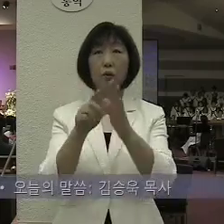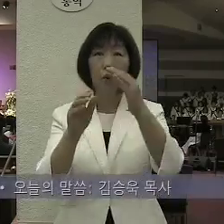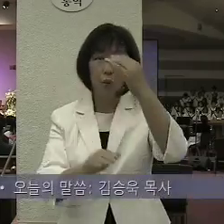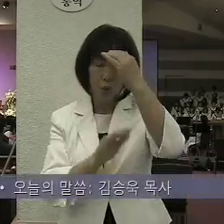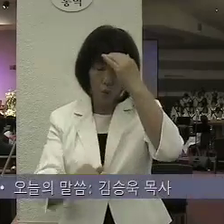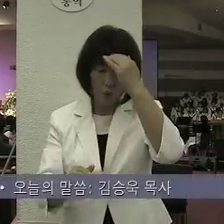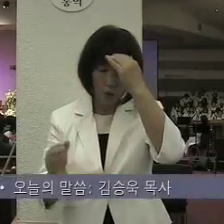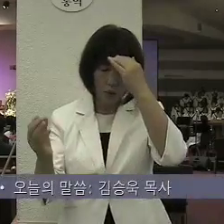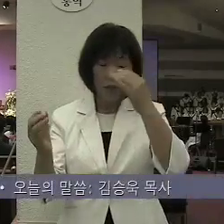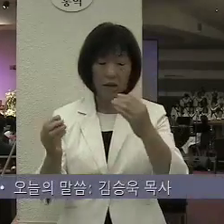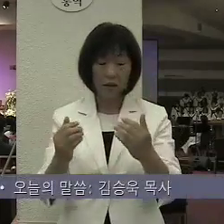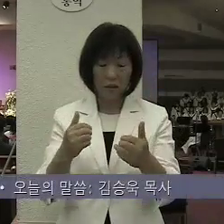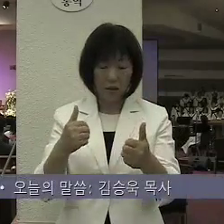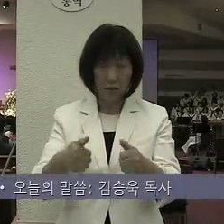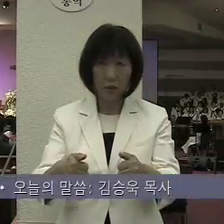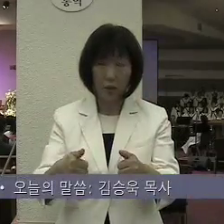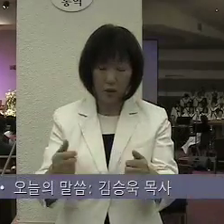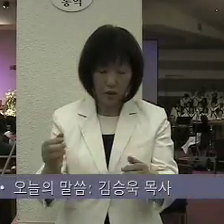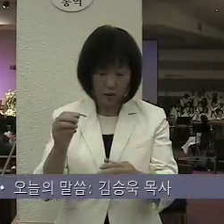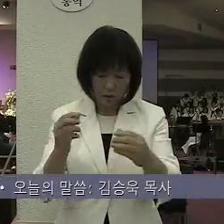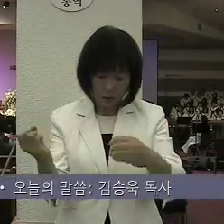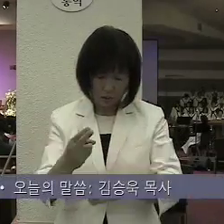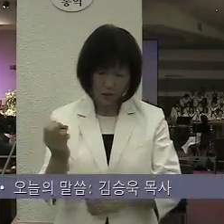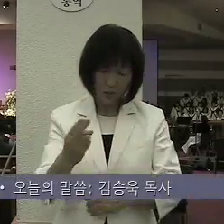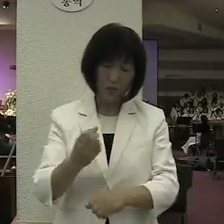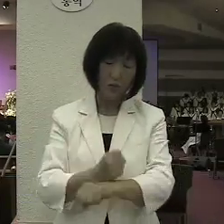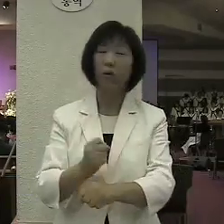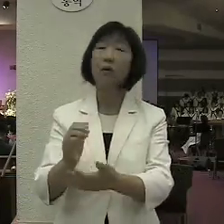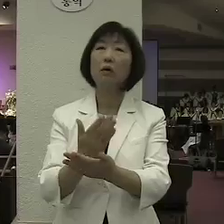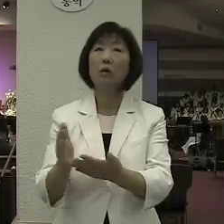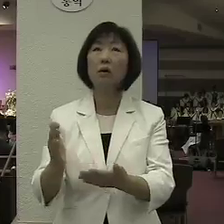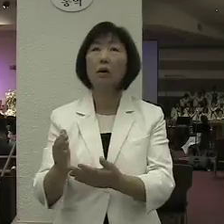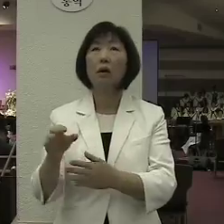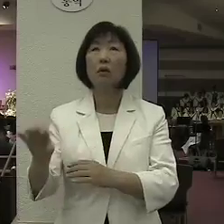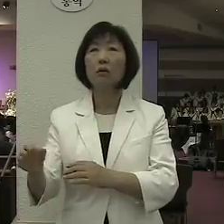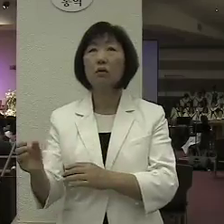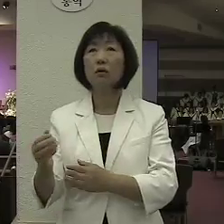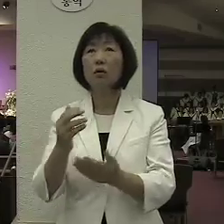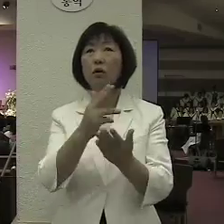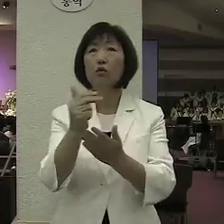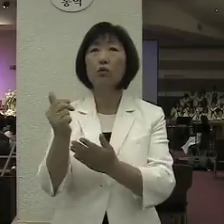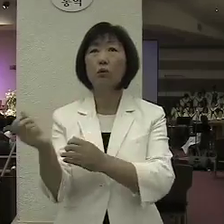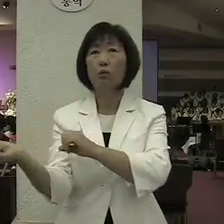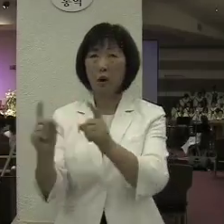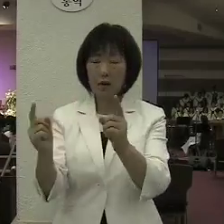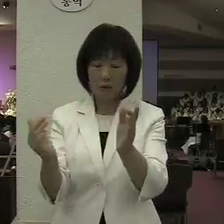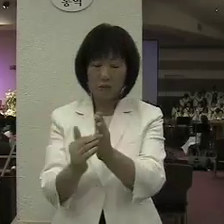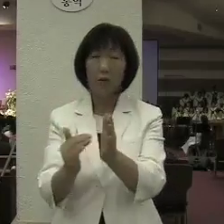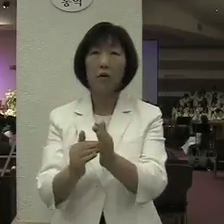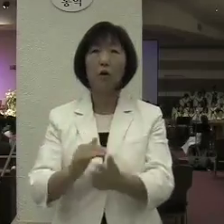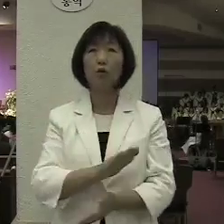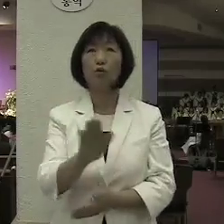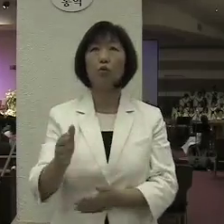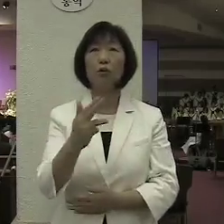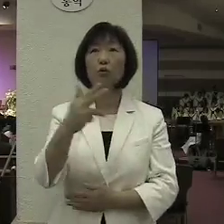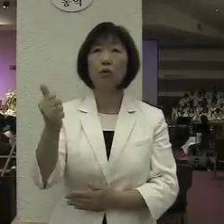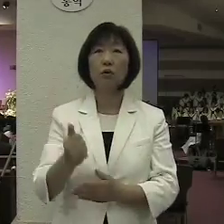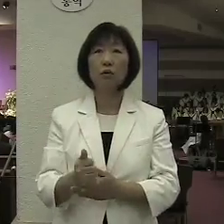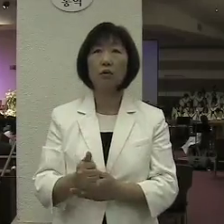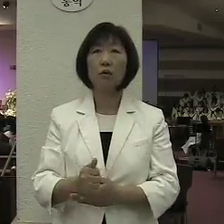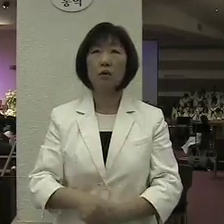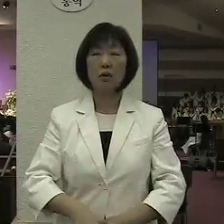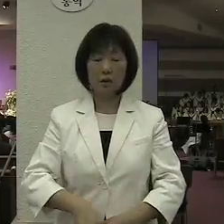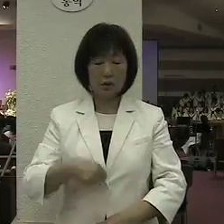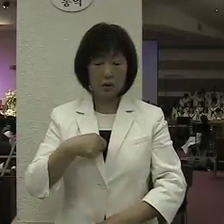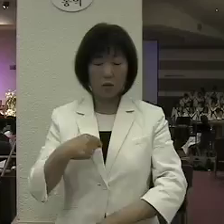삼으셨으니 저희가 땅에서 왕노를 하리로다 하더라. 아멘. 지금 이 시간 김수훈 목사님 나오셔서